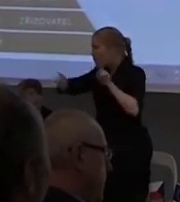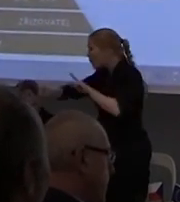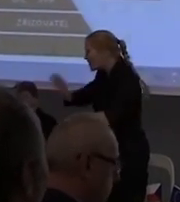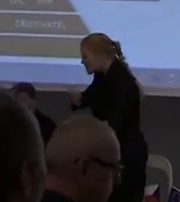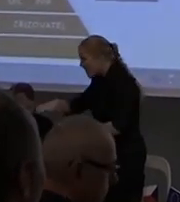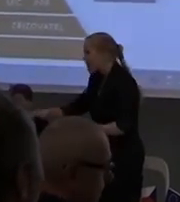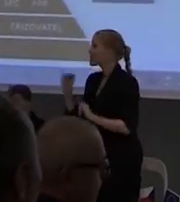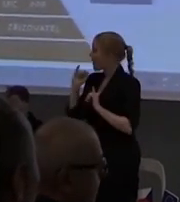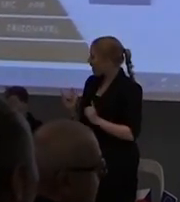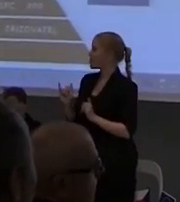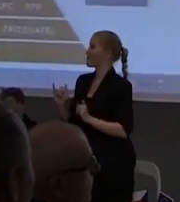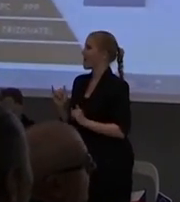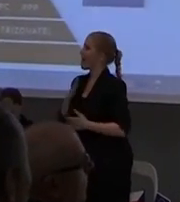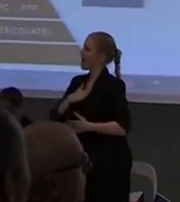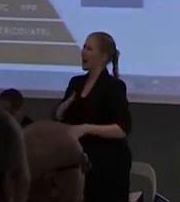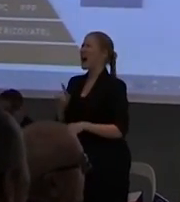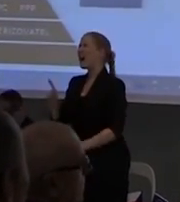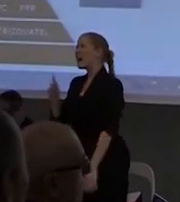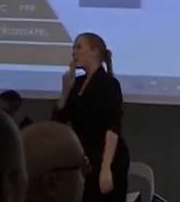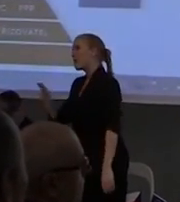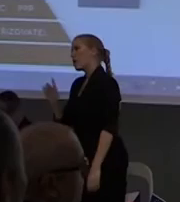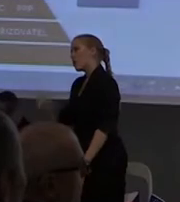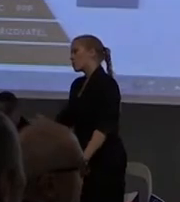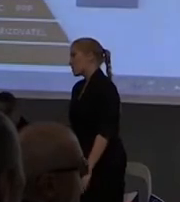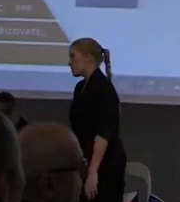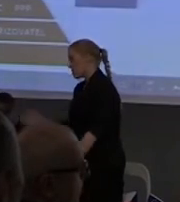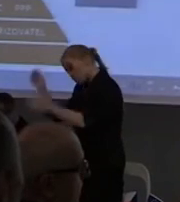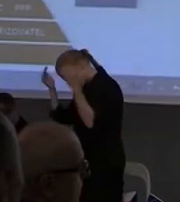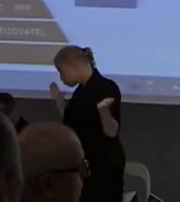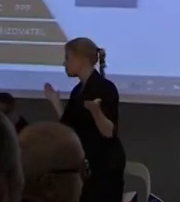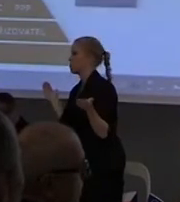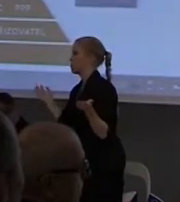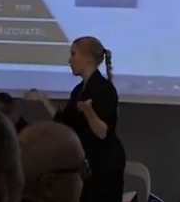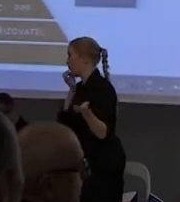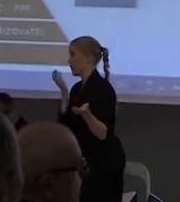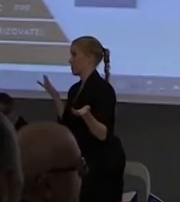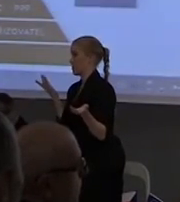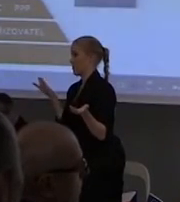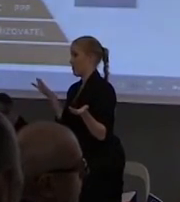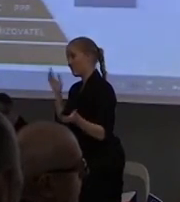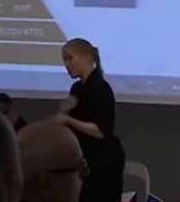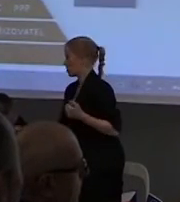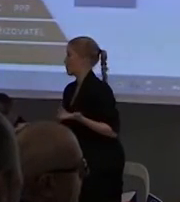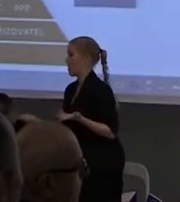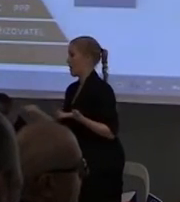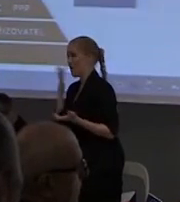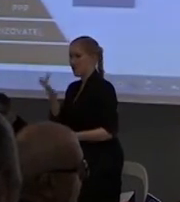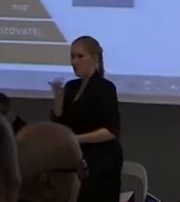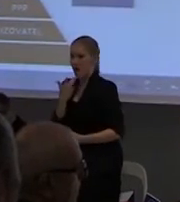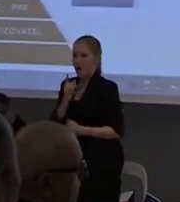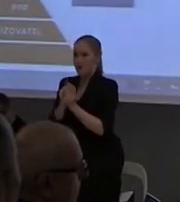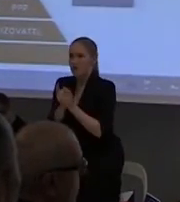řečeno, no někdy je toho na mě prostě hodně. A nevím si kolikrát vůbec